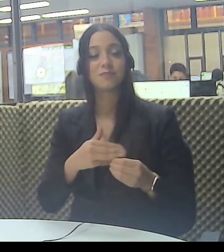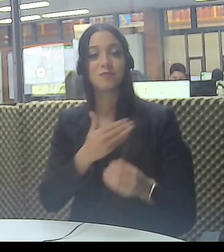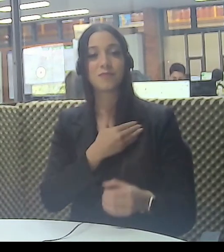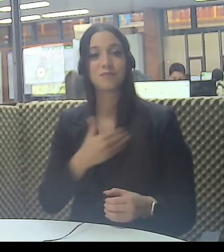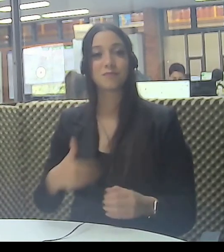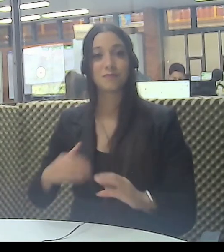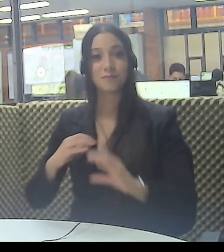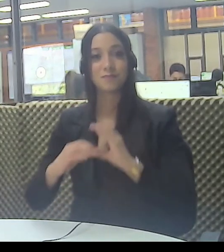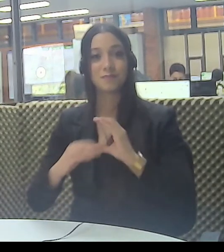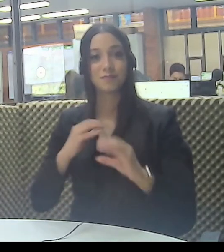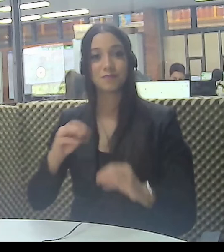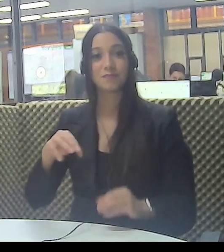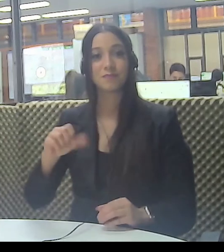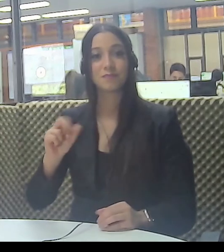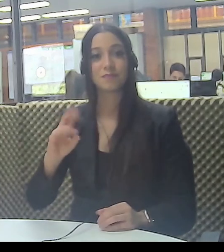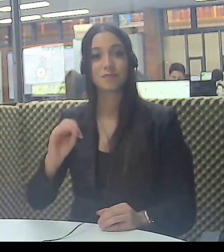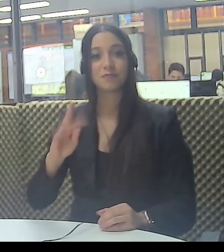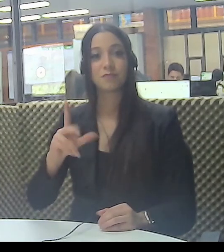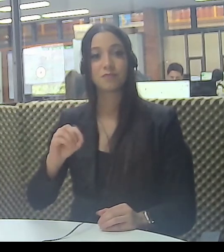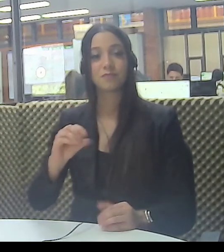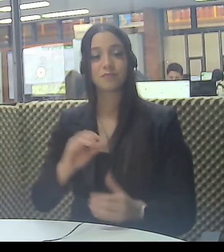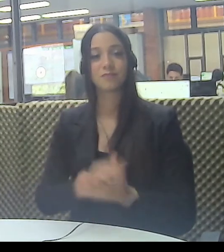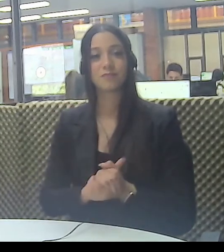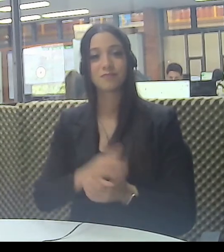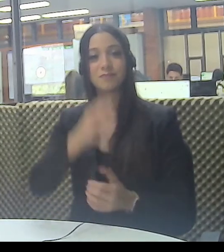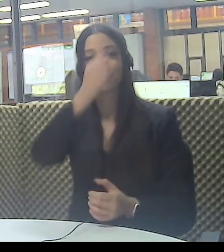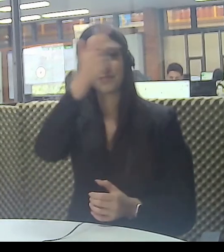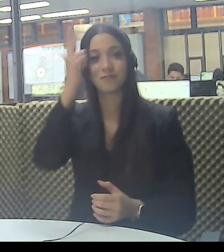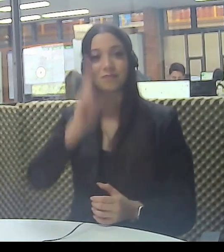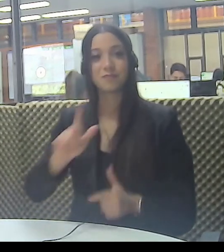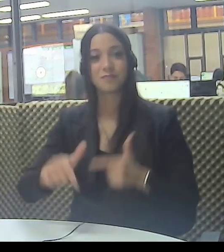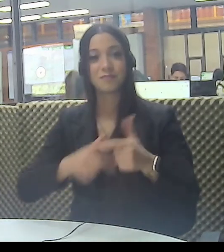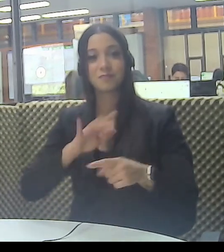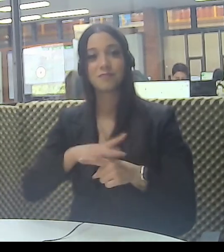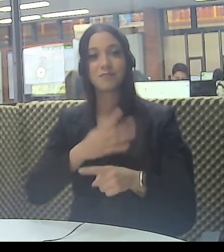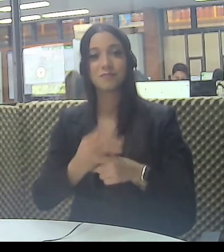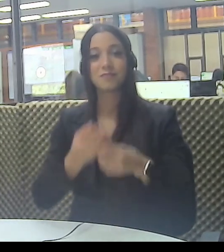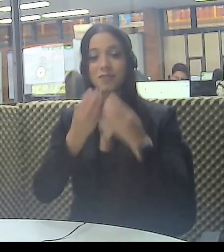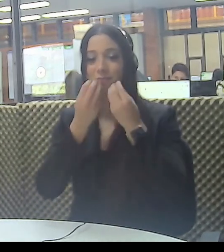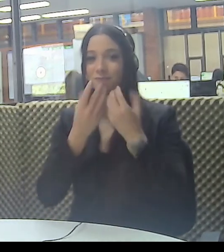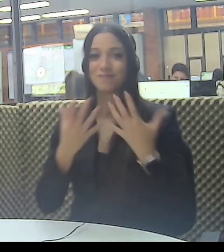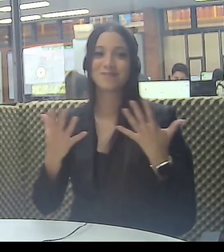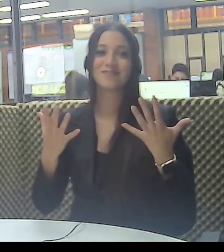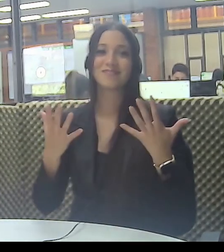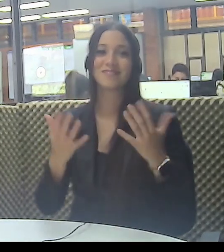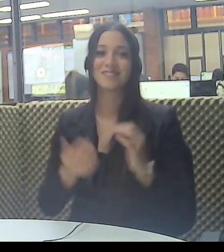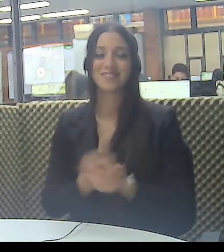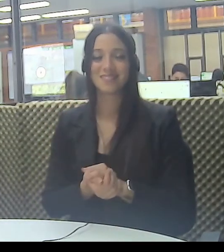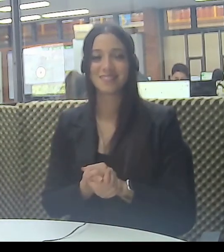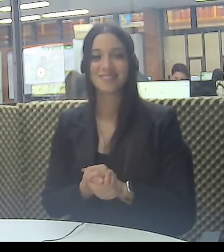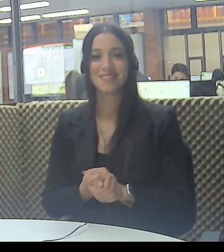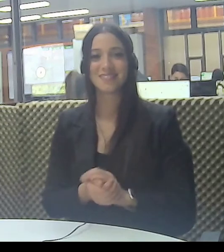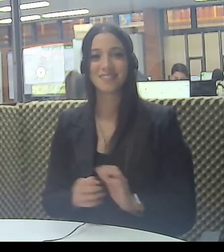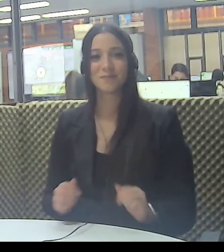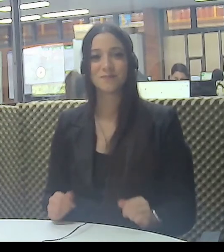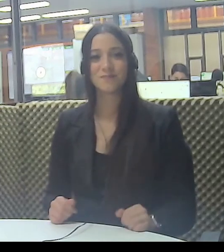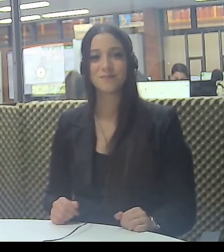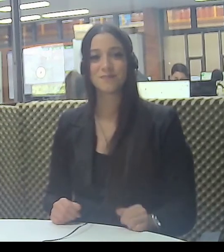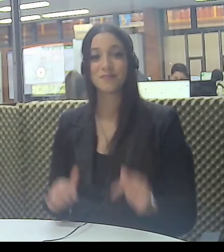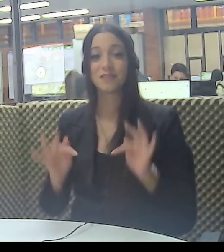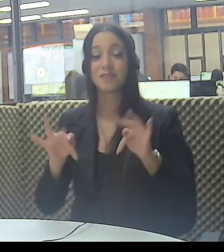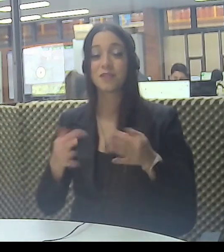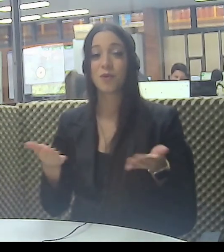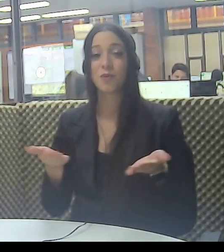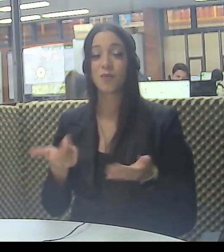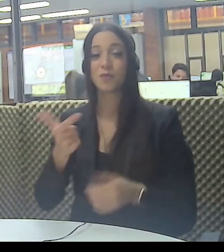de Governo e Comunicação, Marco Túlio de Castro Kalimann. Prefeitura de Uberlândia. Fazer mais, fazer bem. Fica por